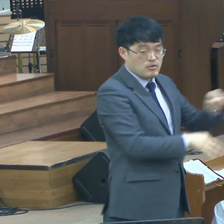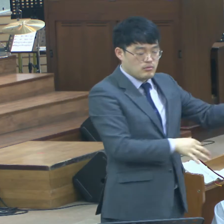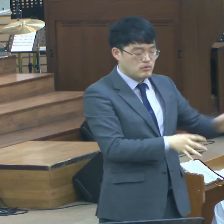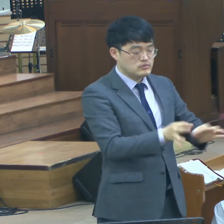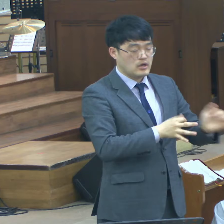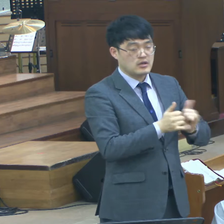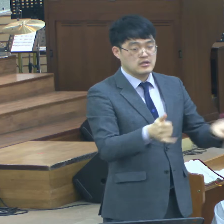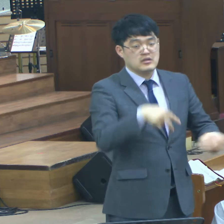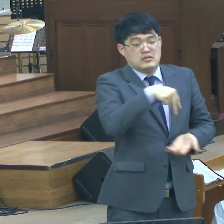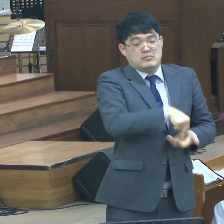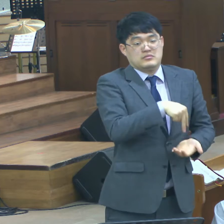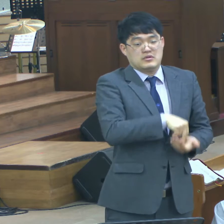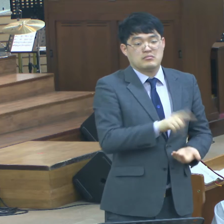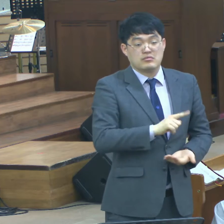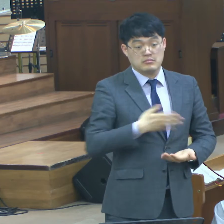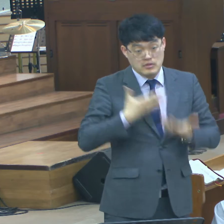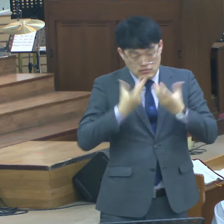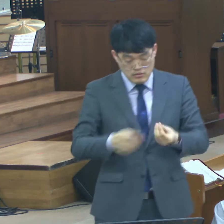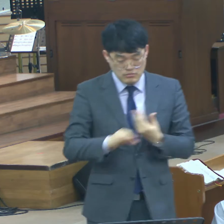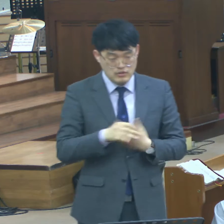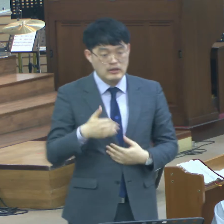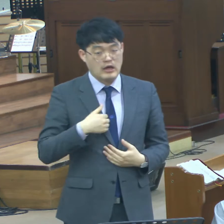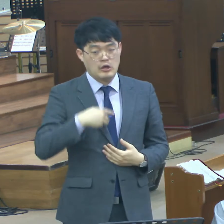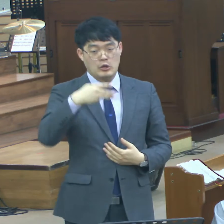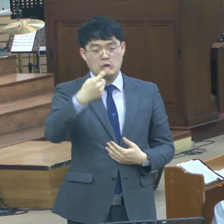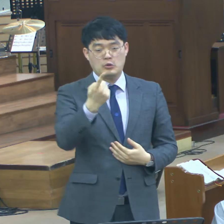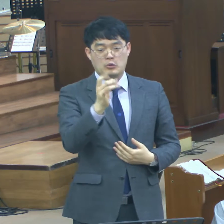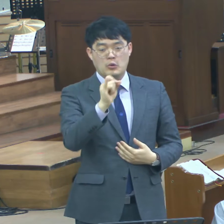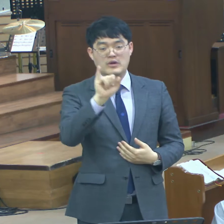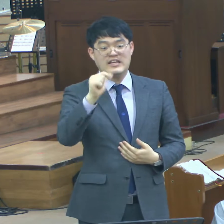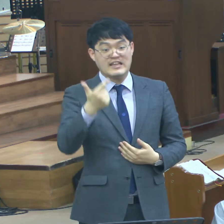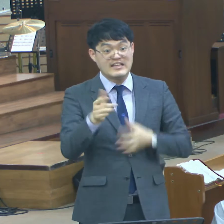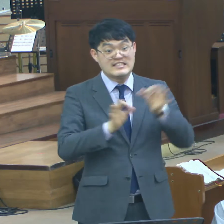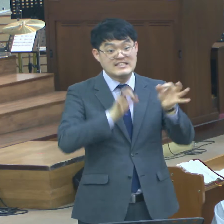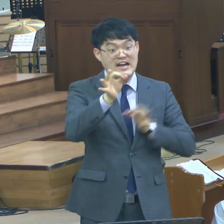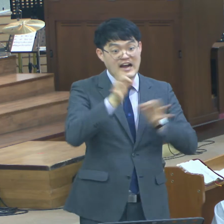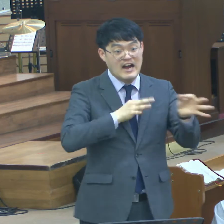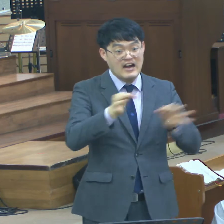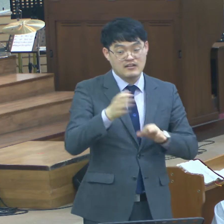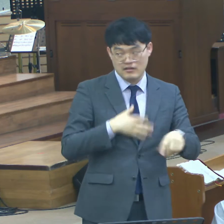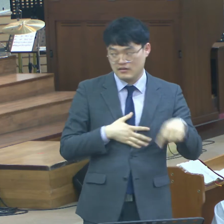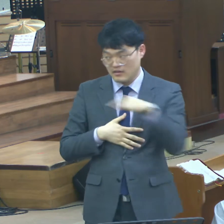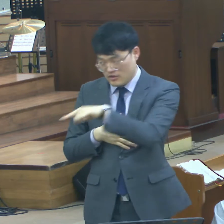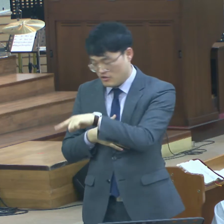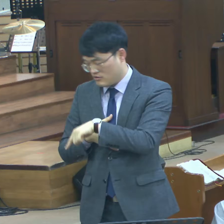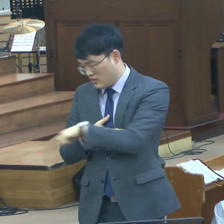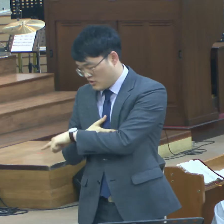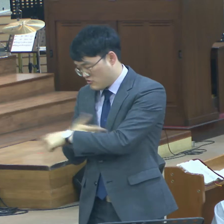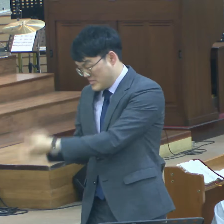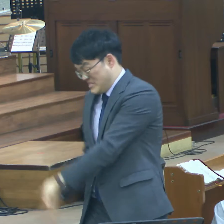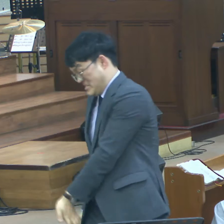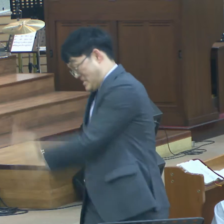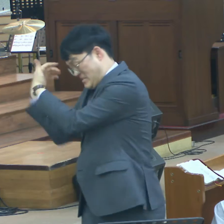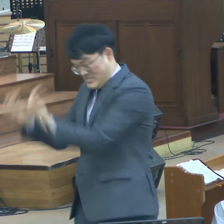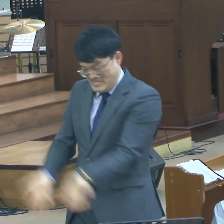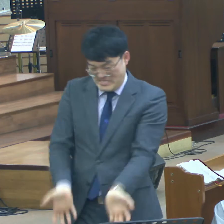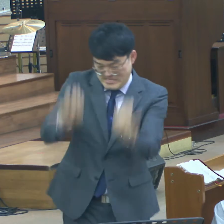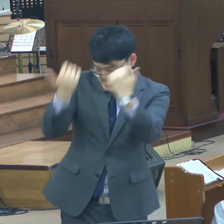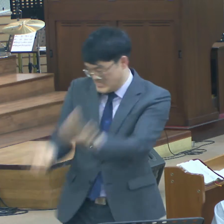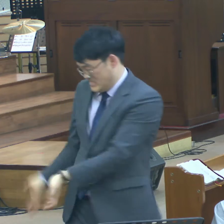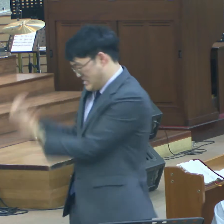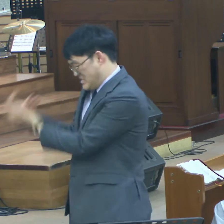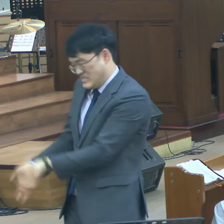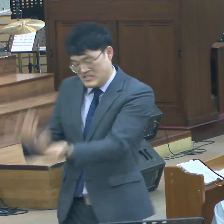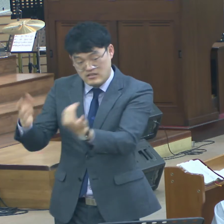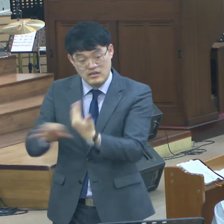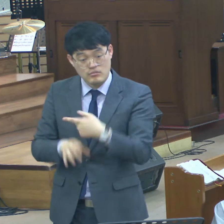제가 통일시장 가갖고 막 가판에 좀 나온 걸 막 둘러 엎으면서 가면 몇 메타 전진이 가능할까요? 제가 막